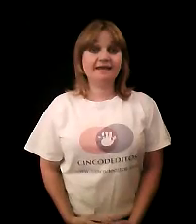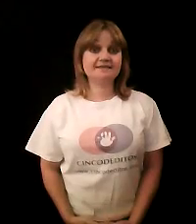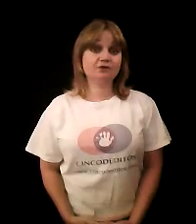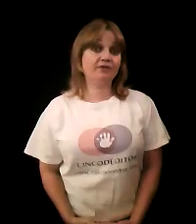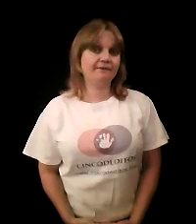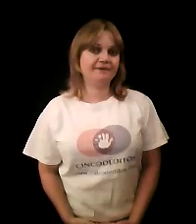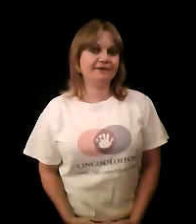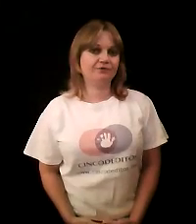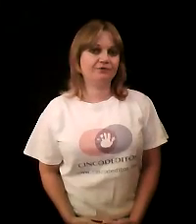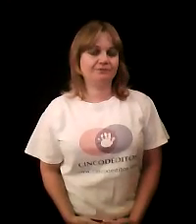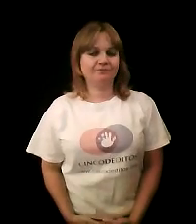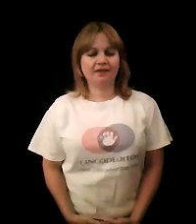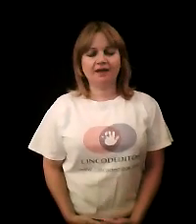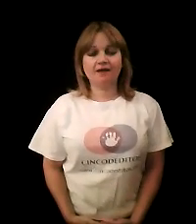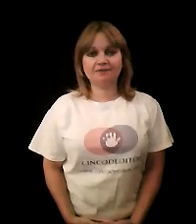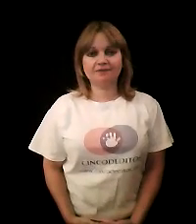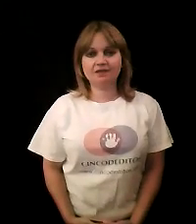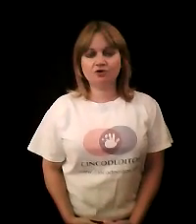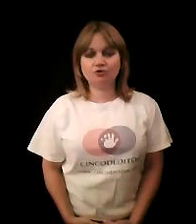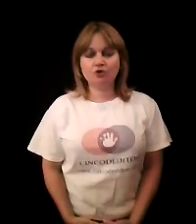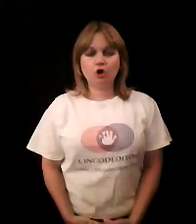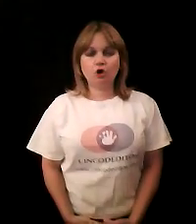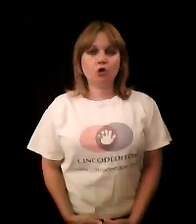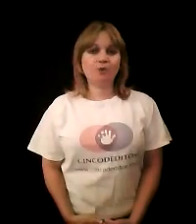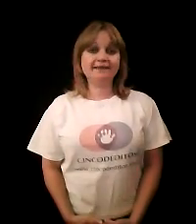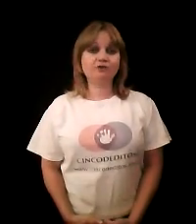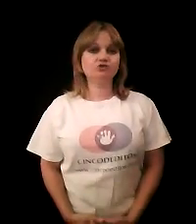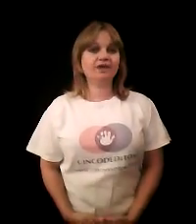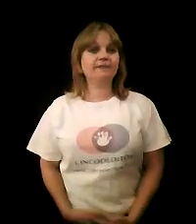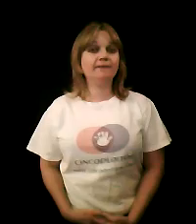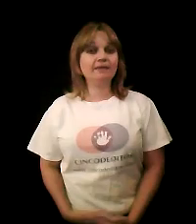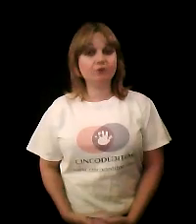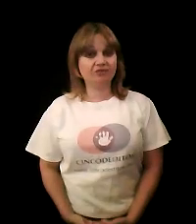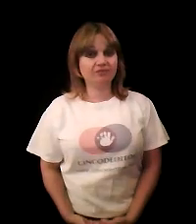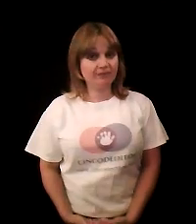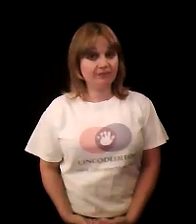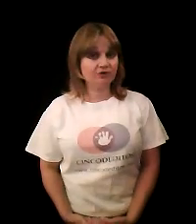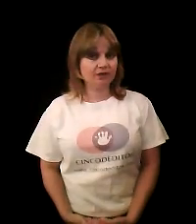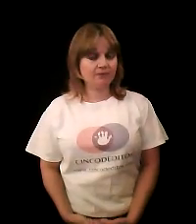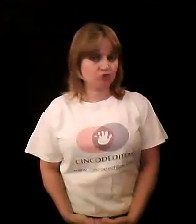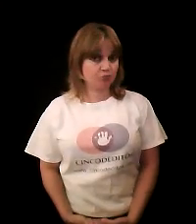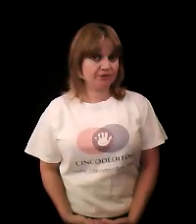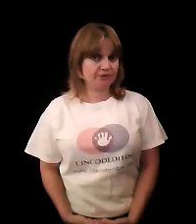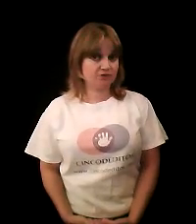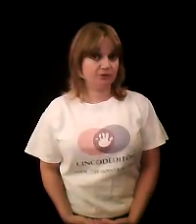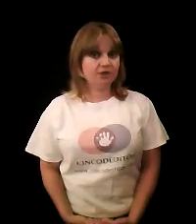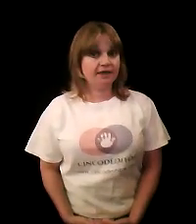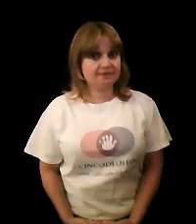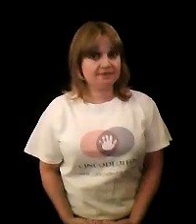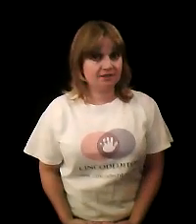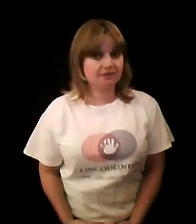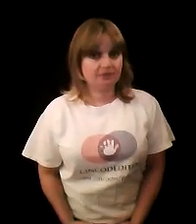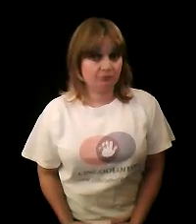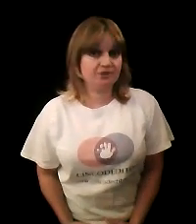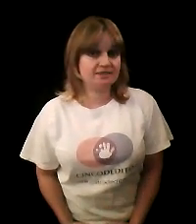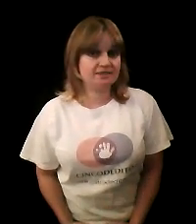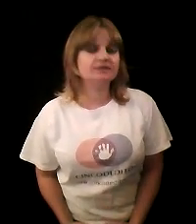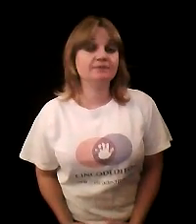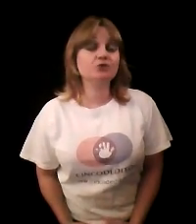El signo de abrigo. Abrigo o cualquier cosa que vaya por encima de lo que llevamos puesto. Es decir, puede ser también